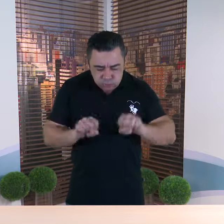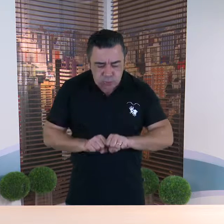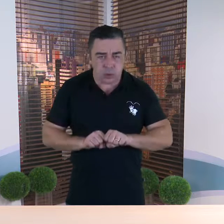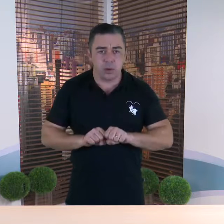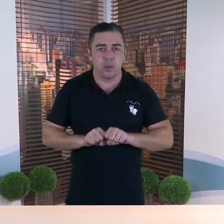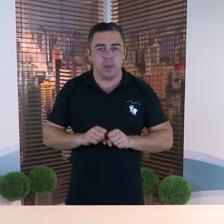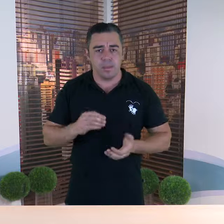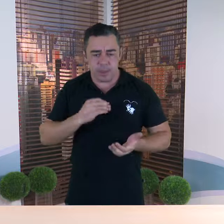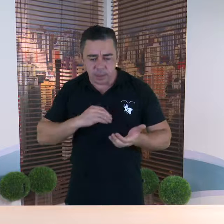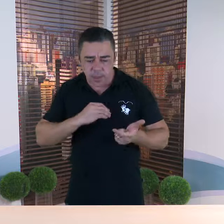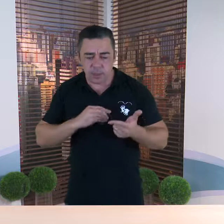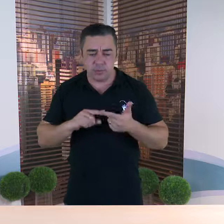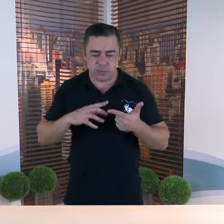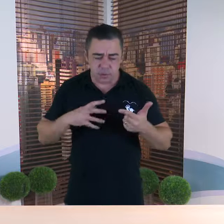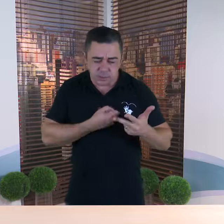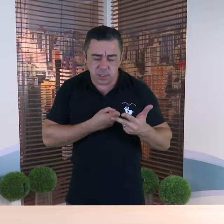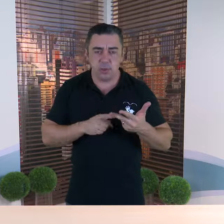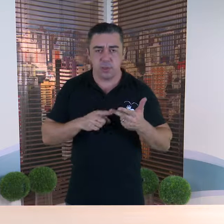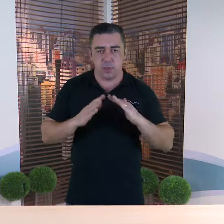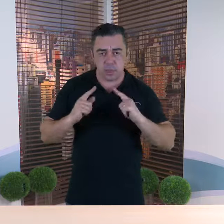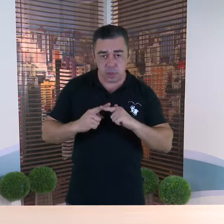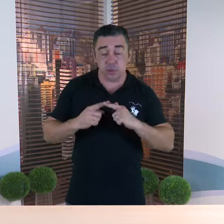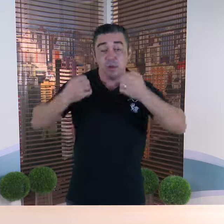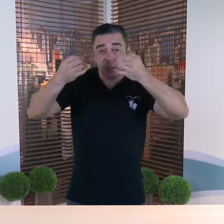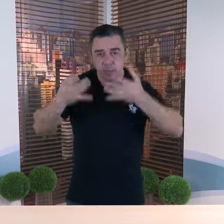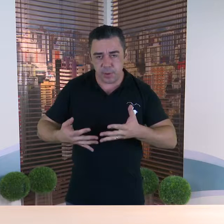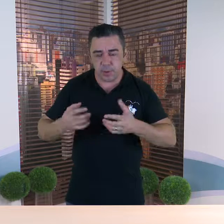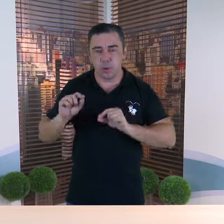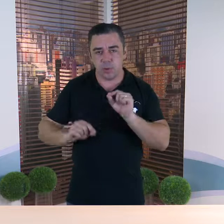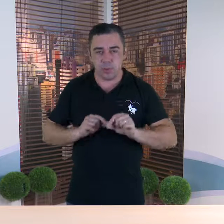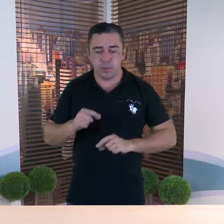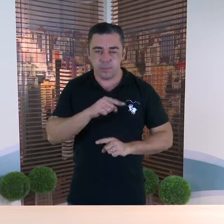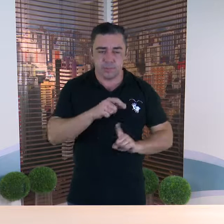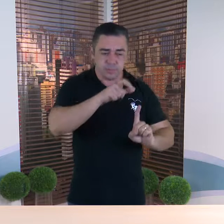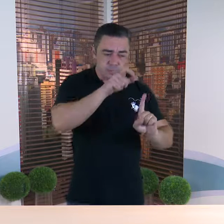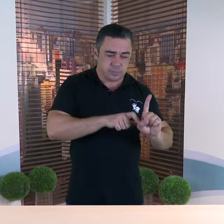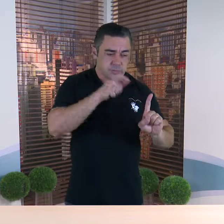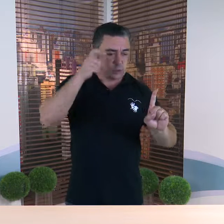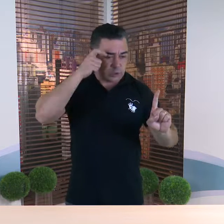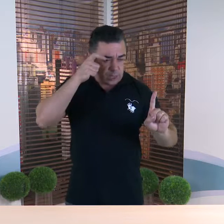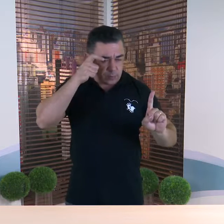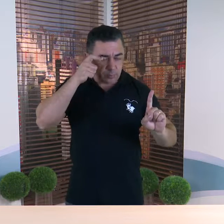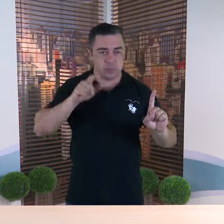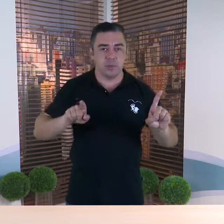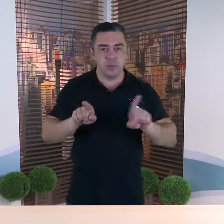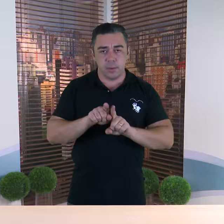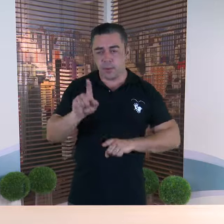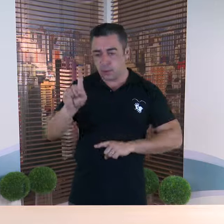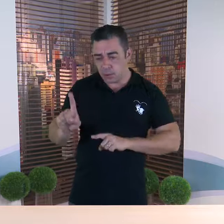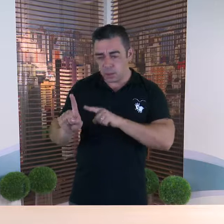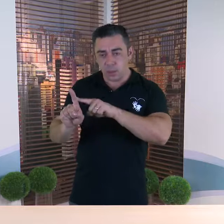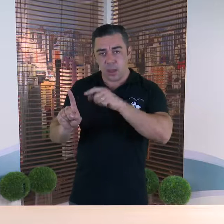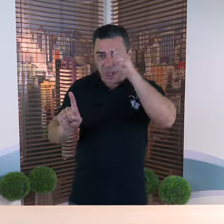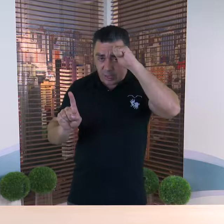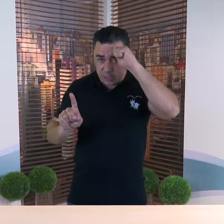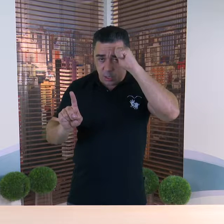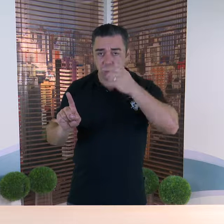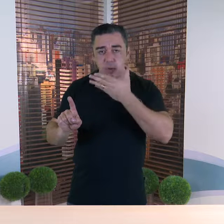Salvação, Igreja e Últimas Coisas, explica que tanto no caso de Lúcifer como no do homem, as